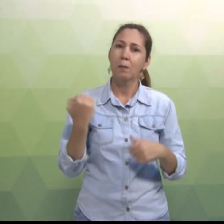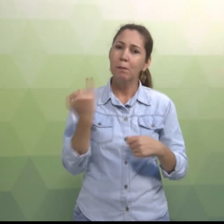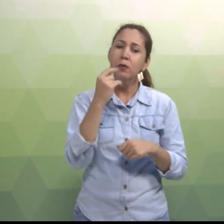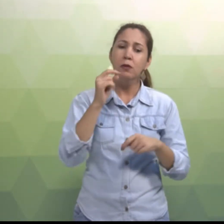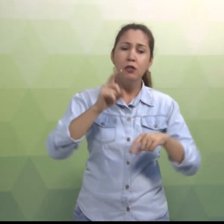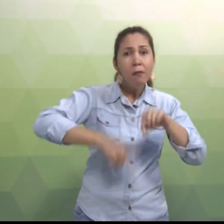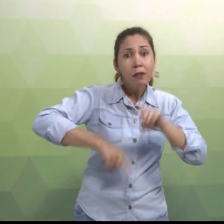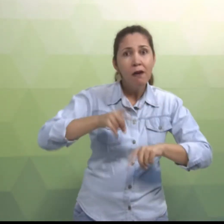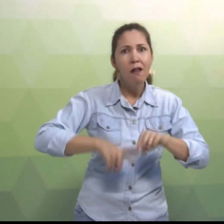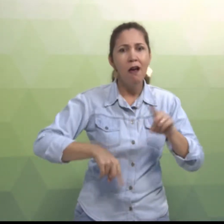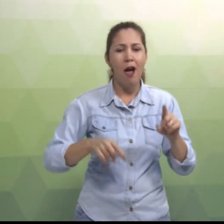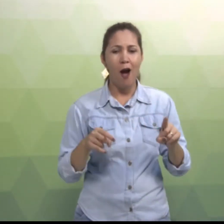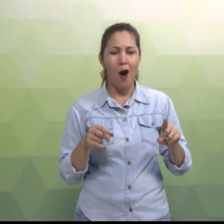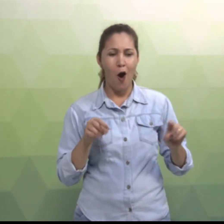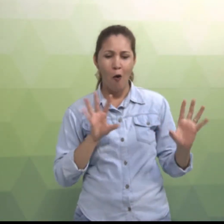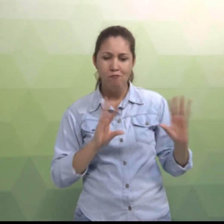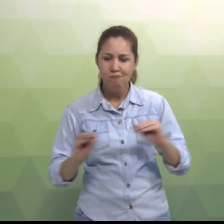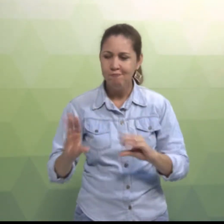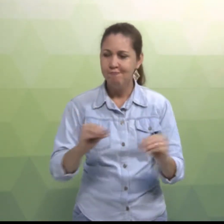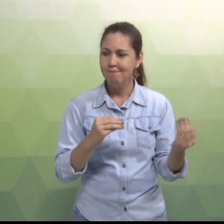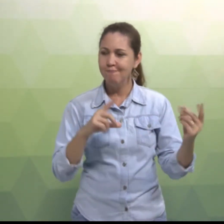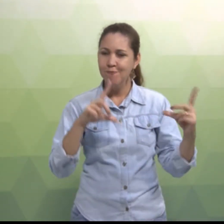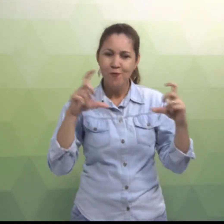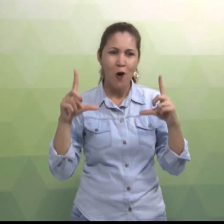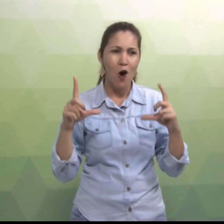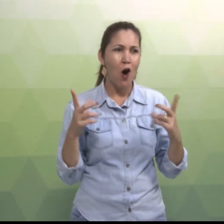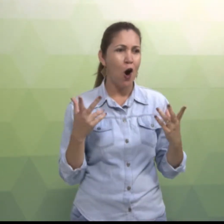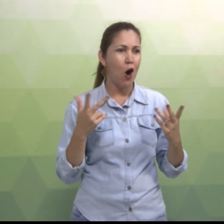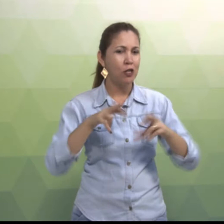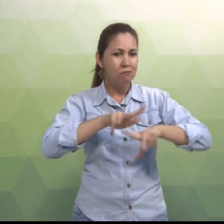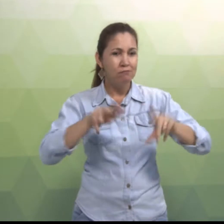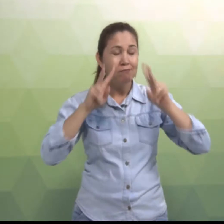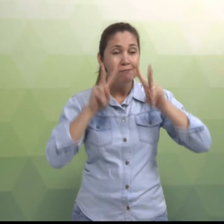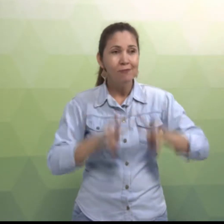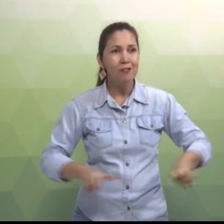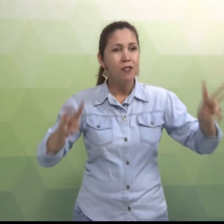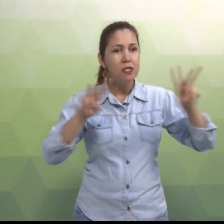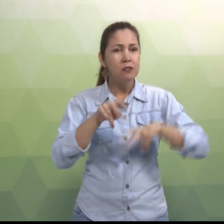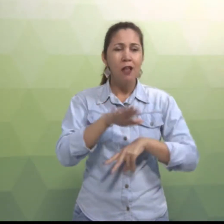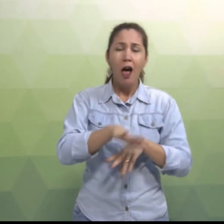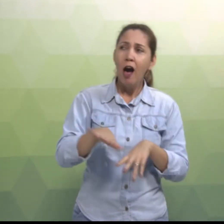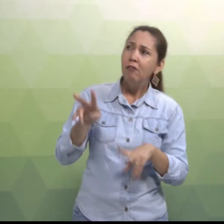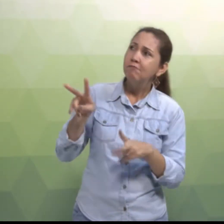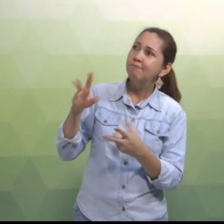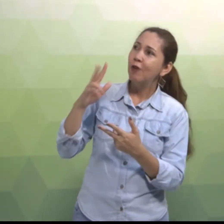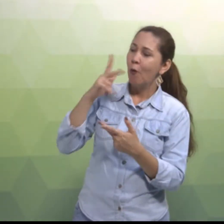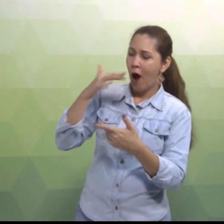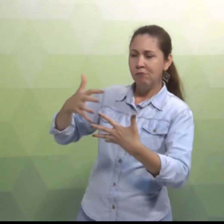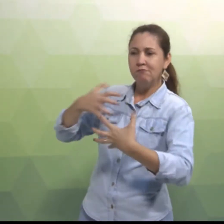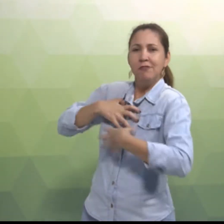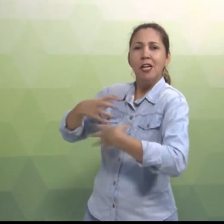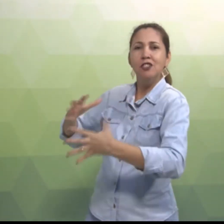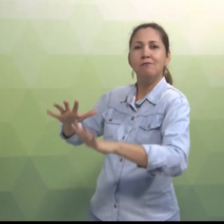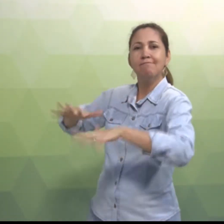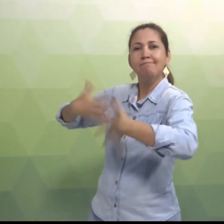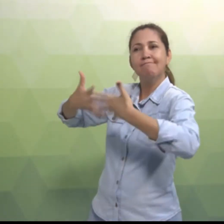aula expositiva, com explicações. Evite isso, utilize material concreto,